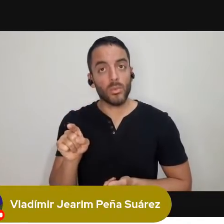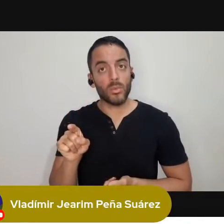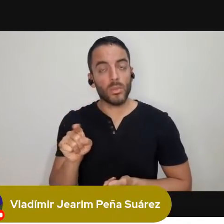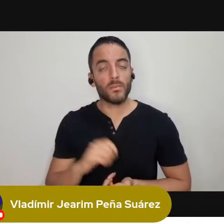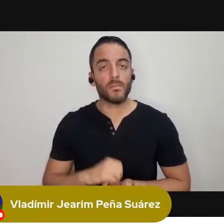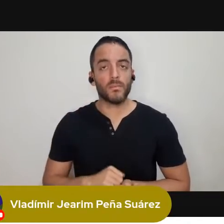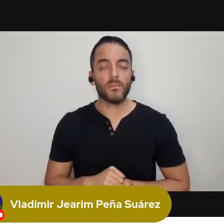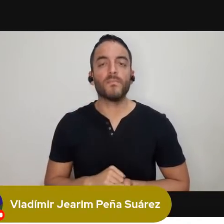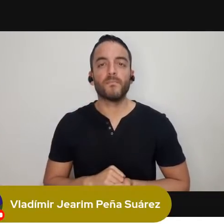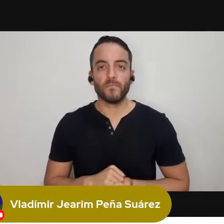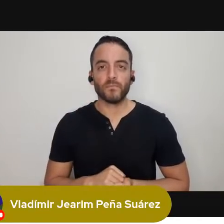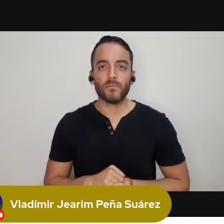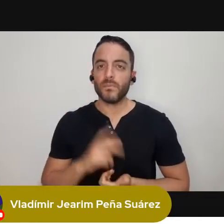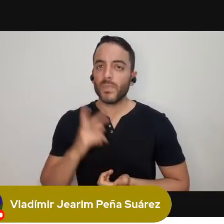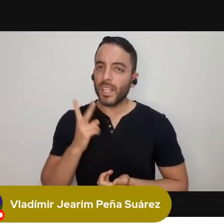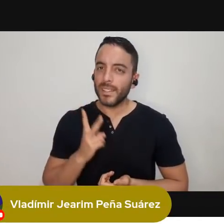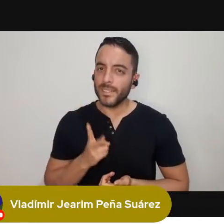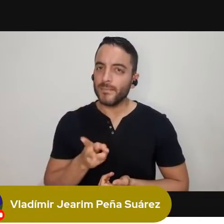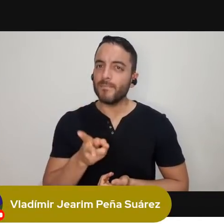constante